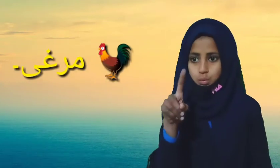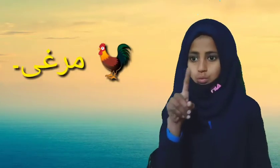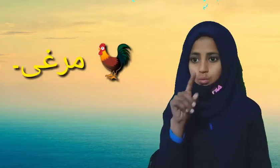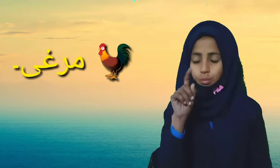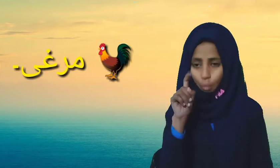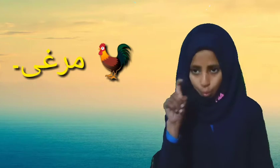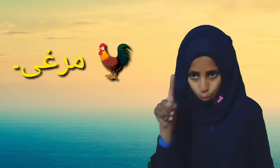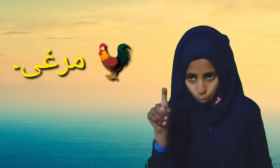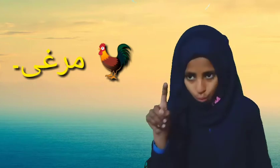मुर्गी,